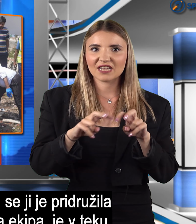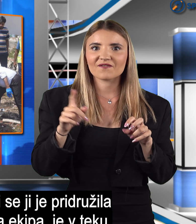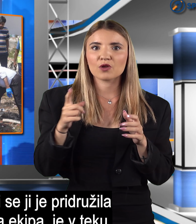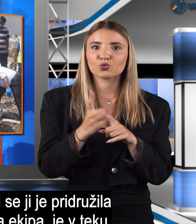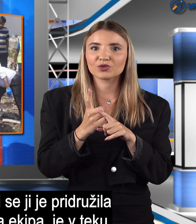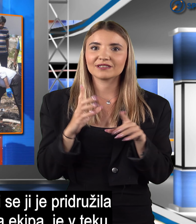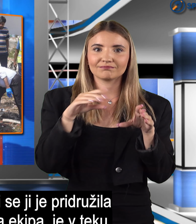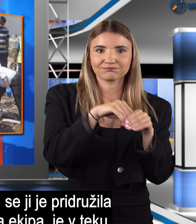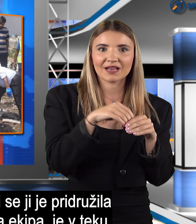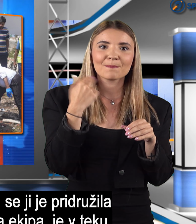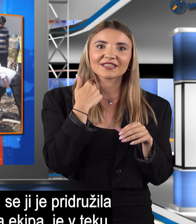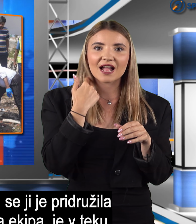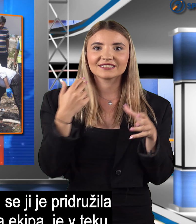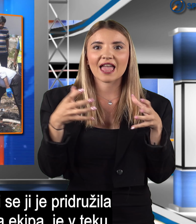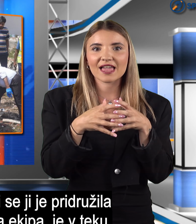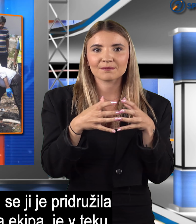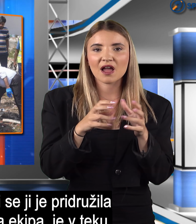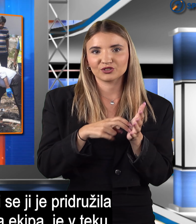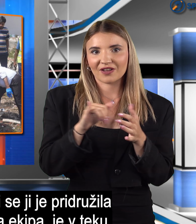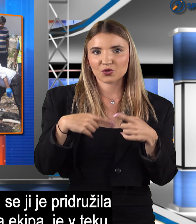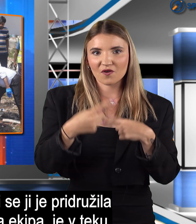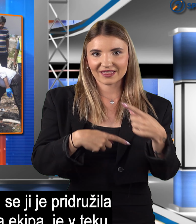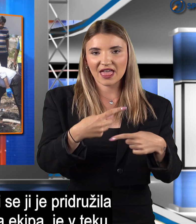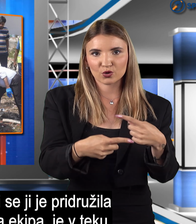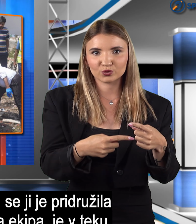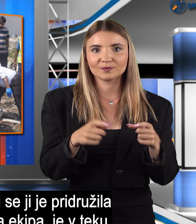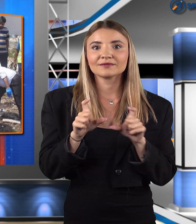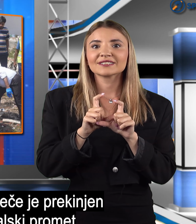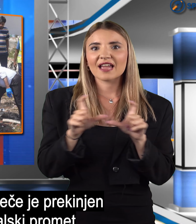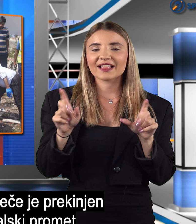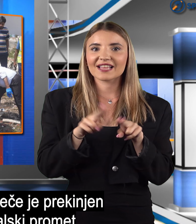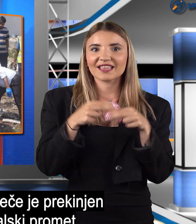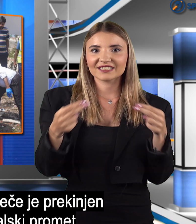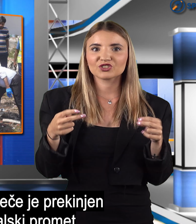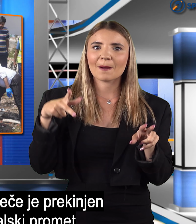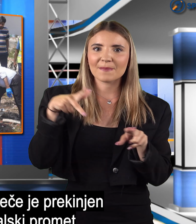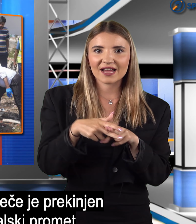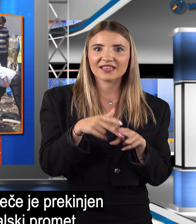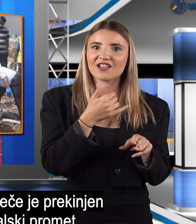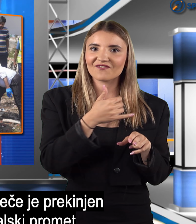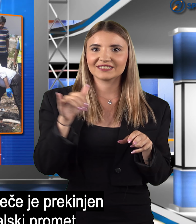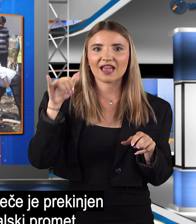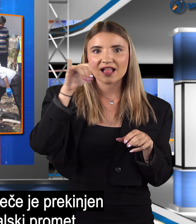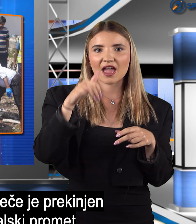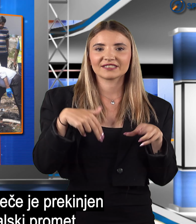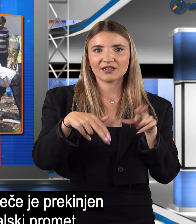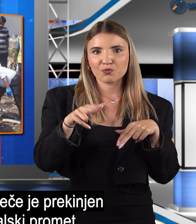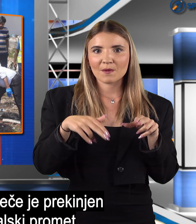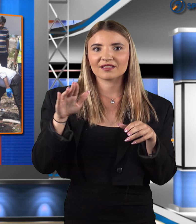Preiskava, ki se ji je pridružila tudi britanska ekipa, je v teku. Zaradi nesreče je prekinjen ves letalski promet